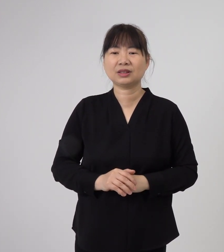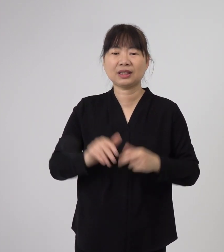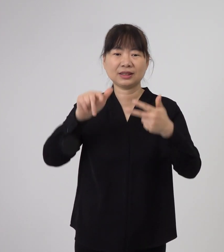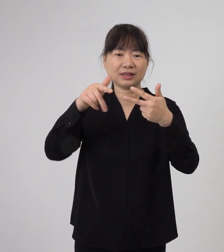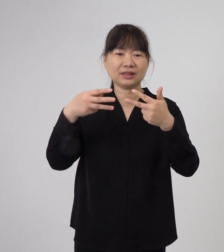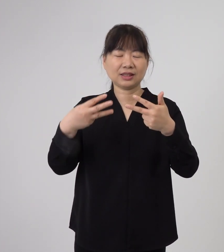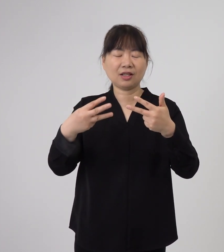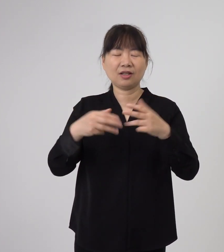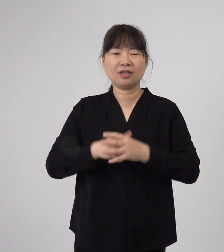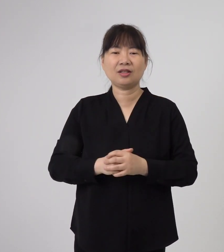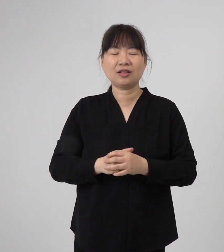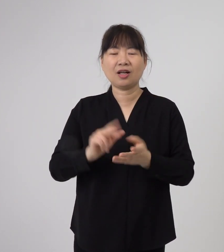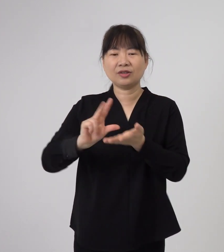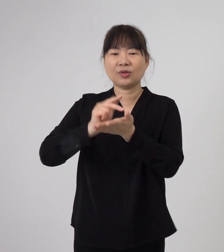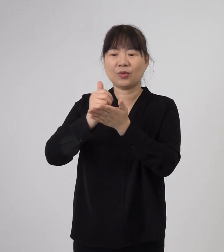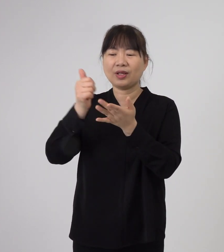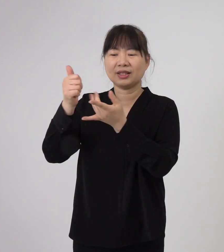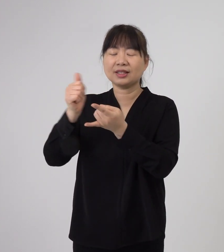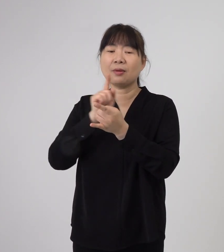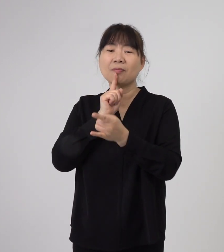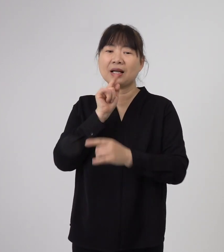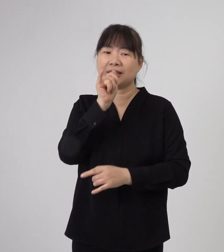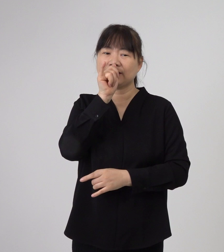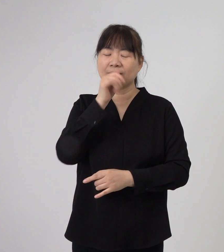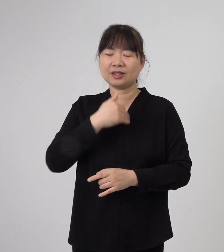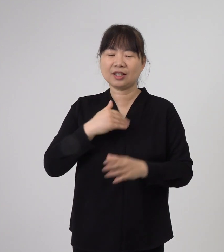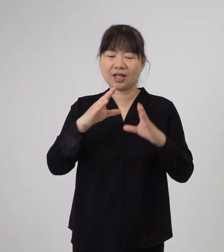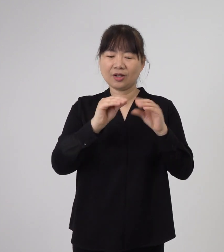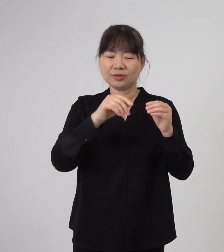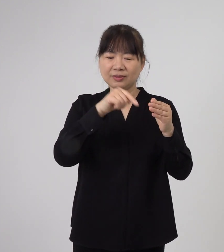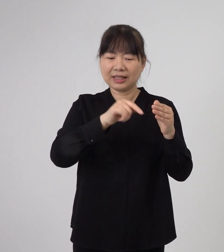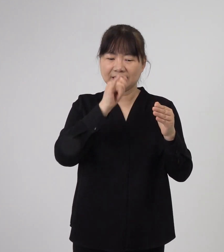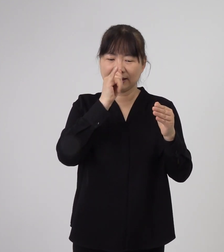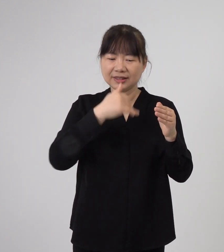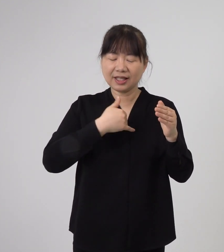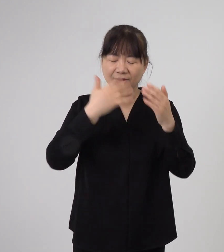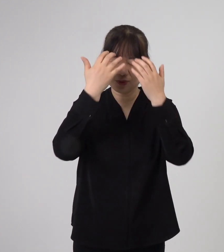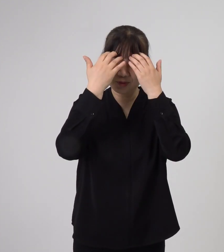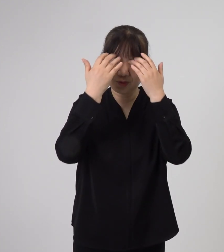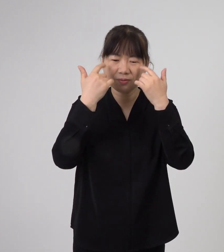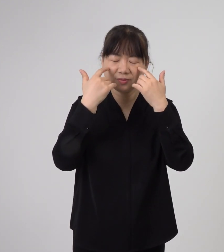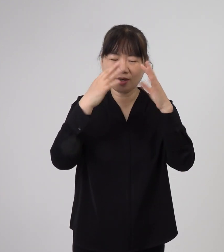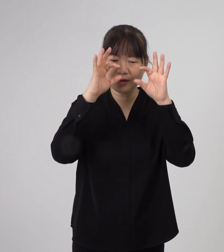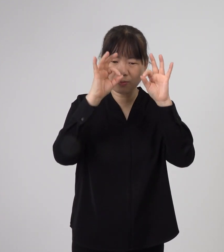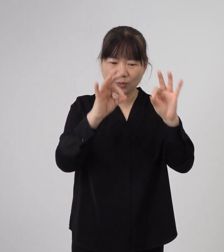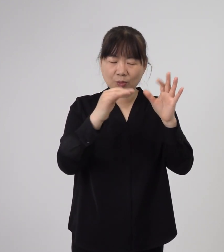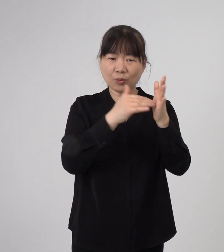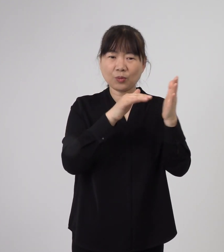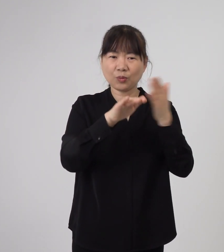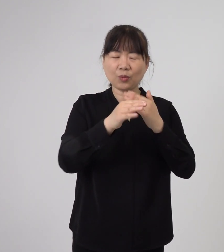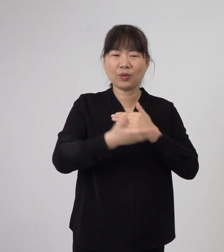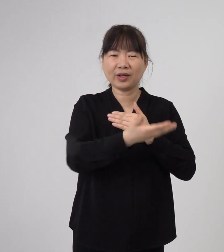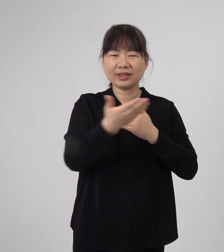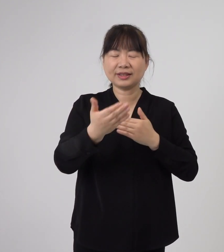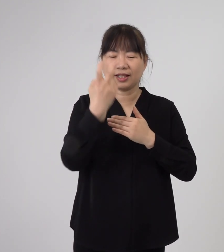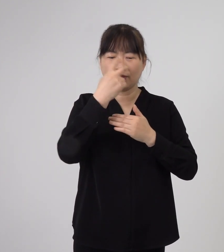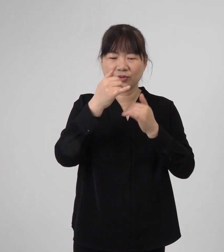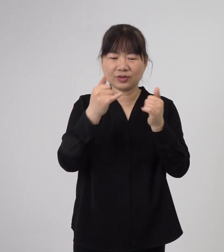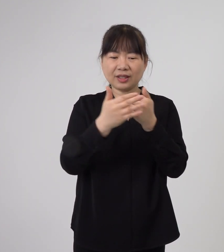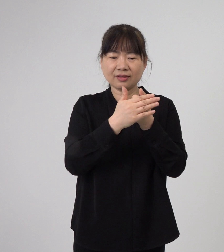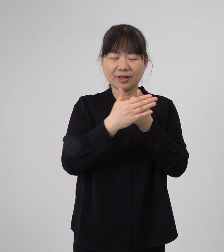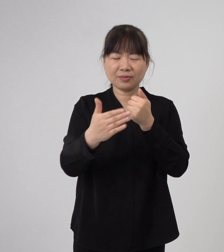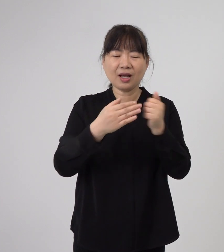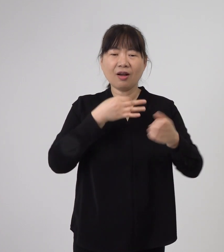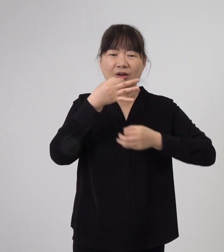7절. 여호와께서 이르시되 내가 애굽에 있는 내 백성의 고통을 분명히 보고 그들이 그들의 감독자로